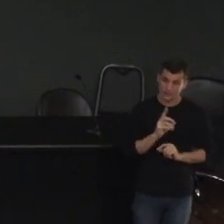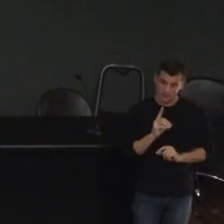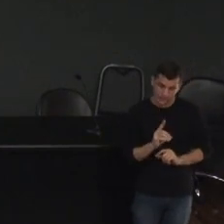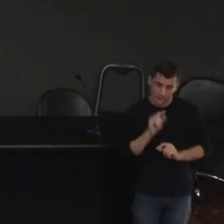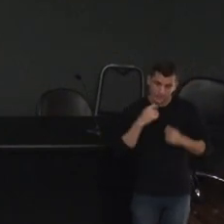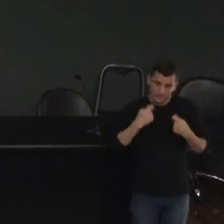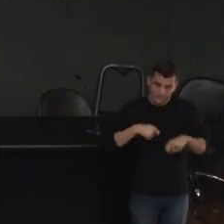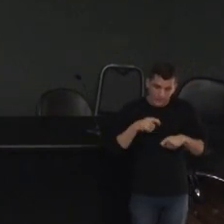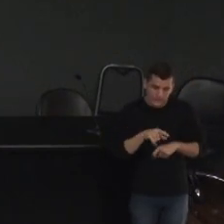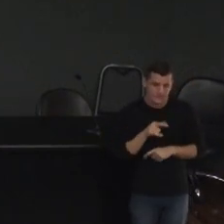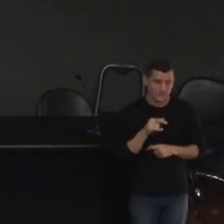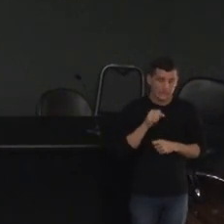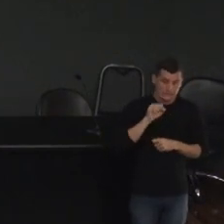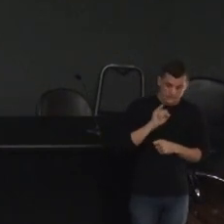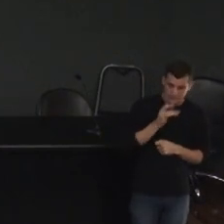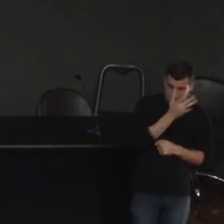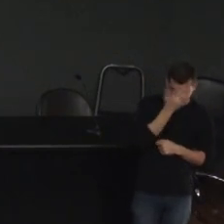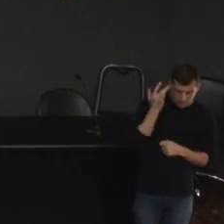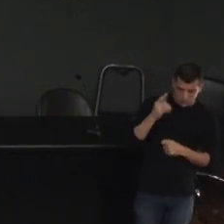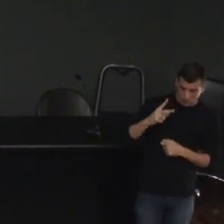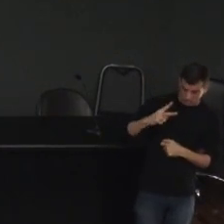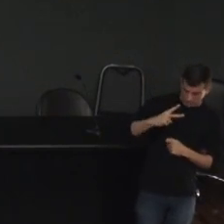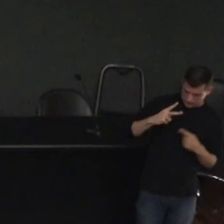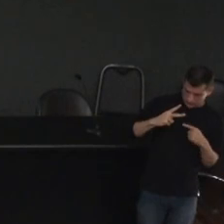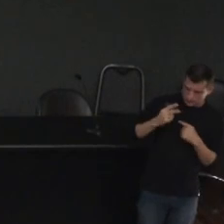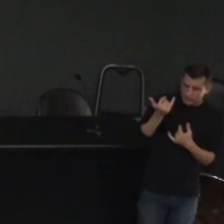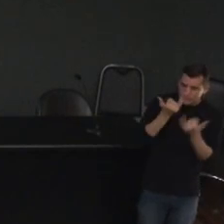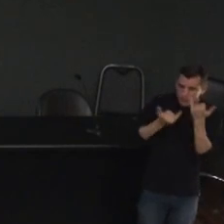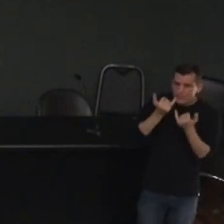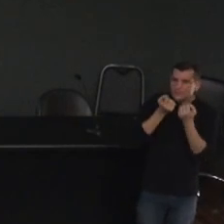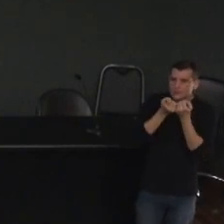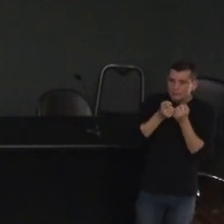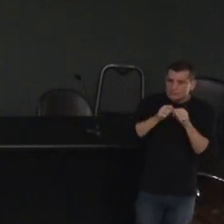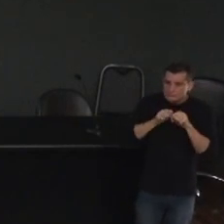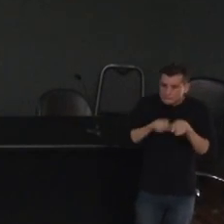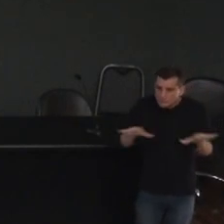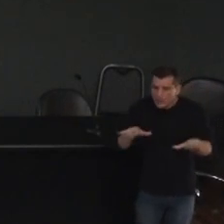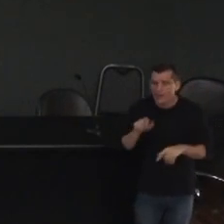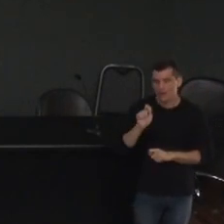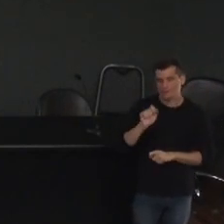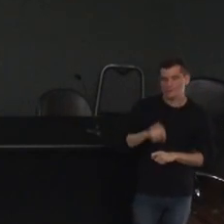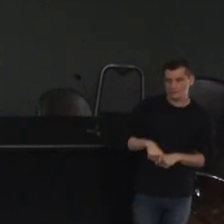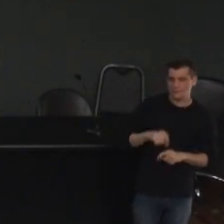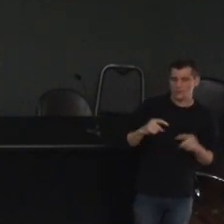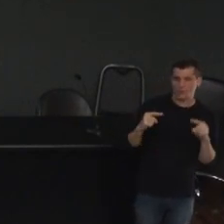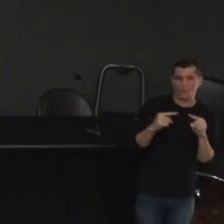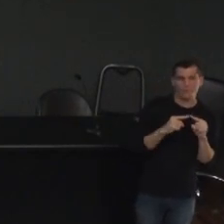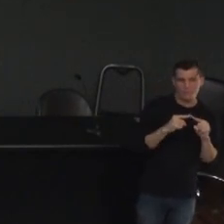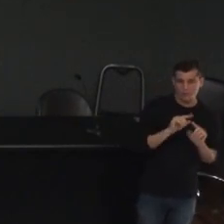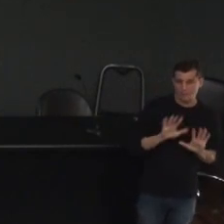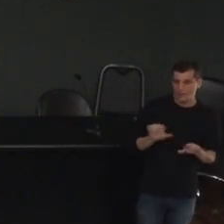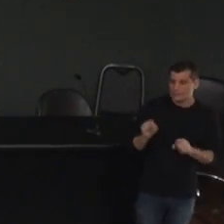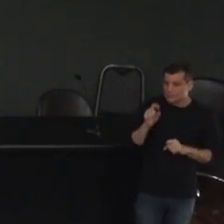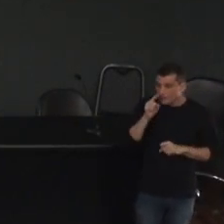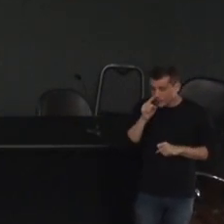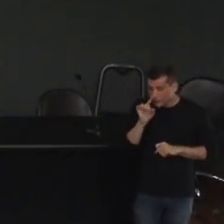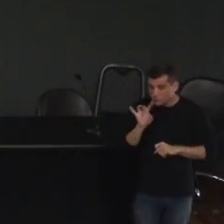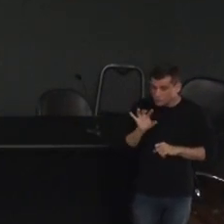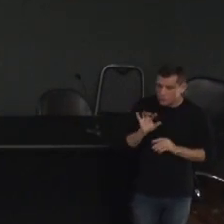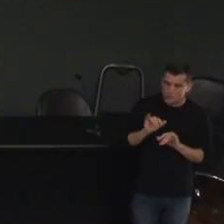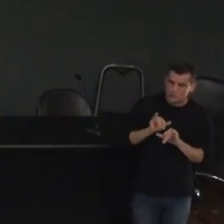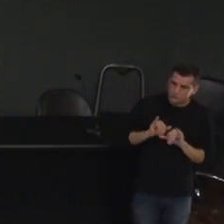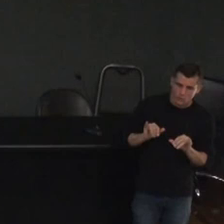tratado não tem problema por exemplo né e acarretar risco ou dano relevante aos titulares e